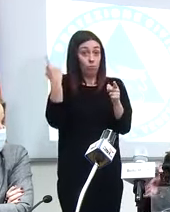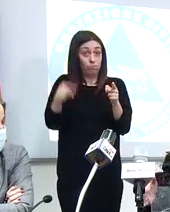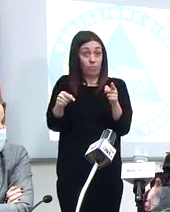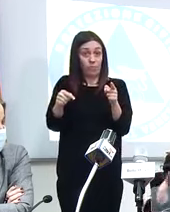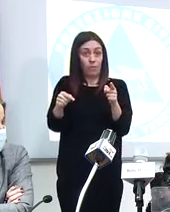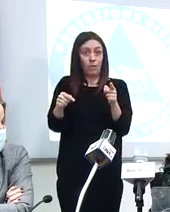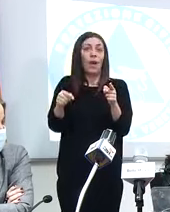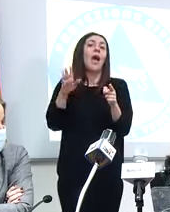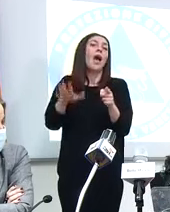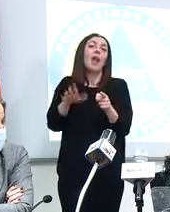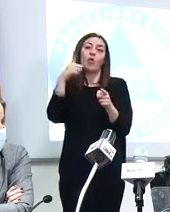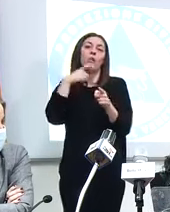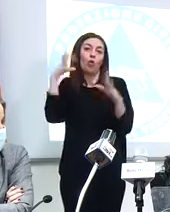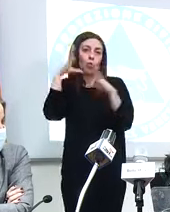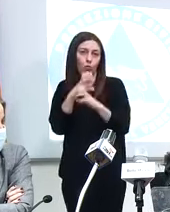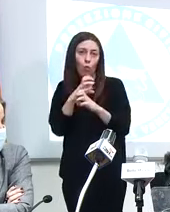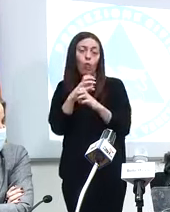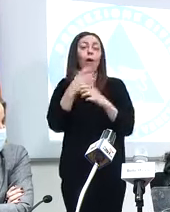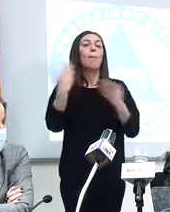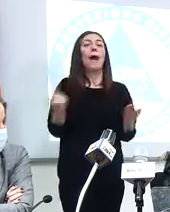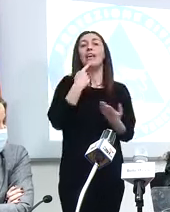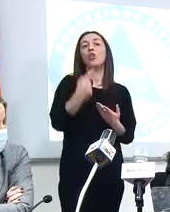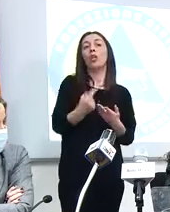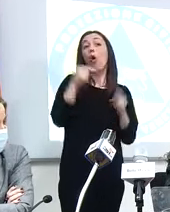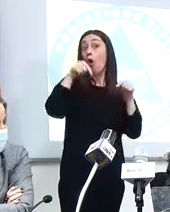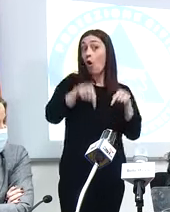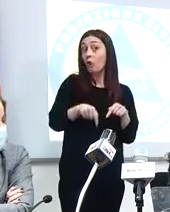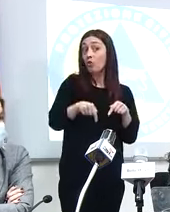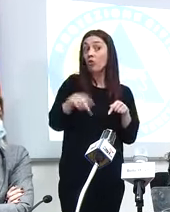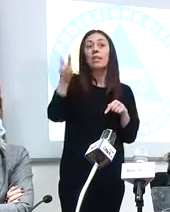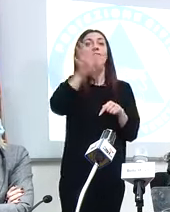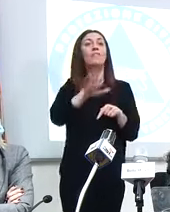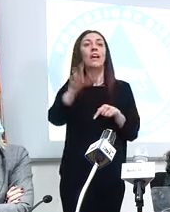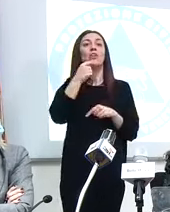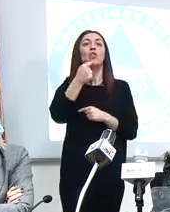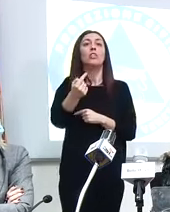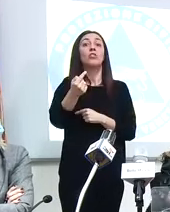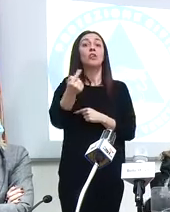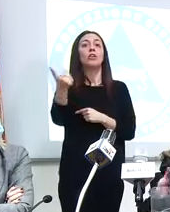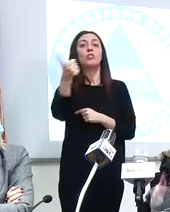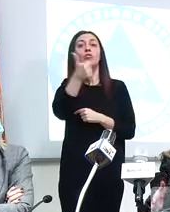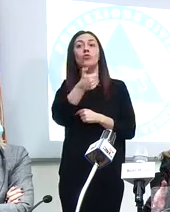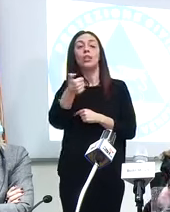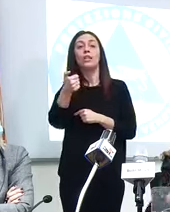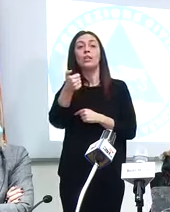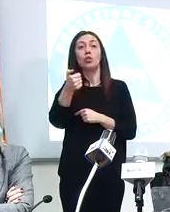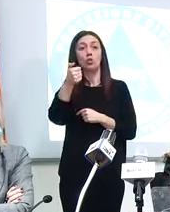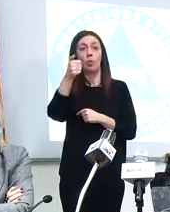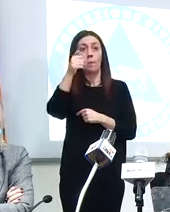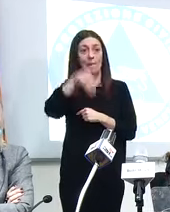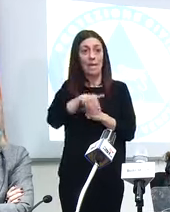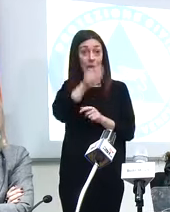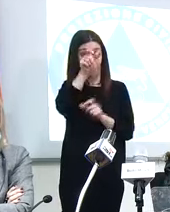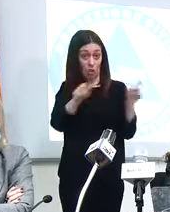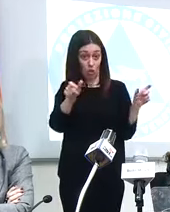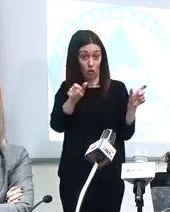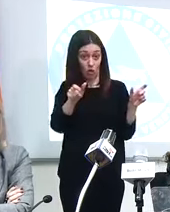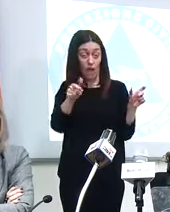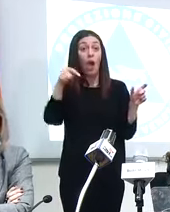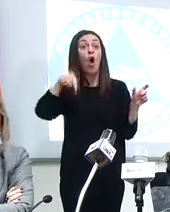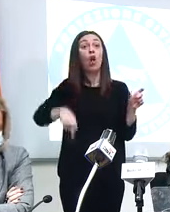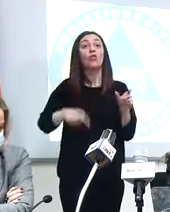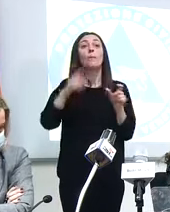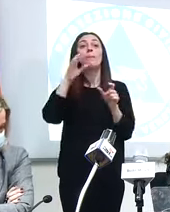prossimo report che uscirà ufficialmente dice che il Veneto ha un'incidenza di 156 su 100.000. Quindi questo è